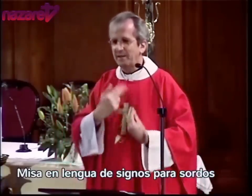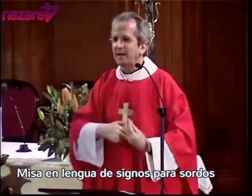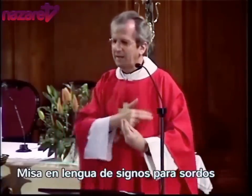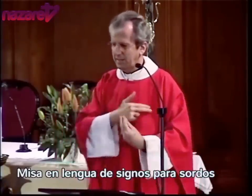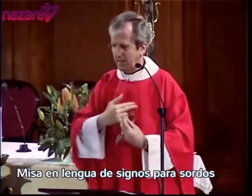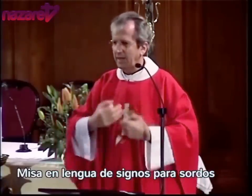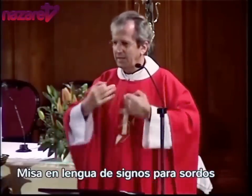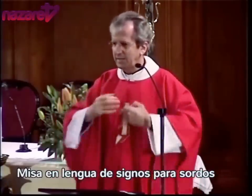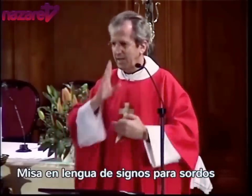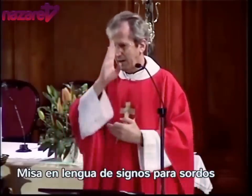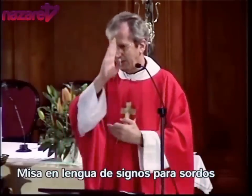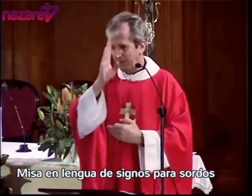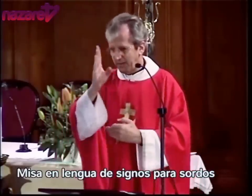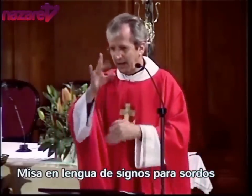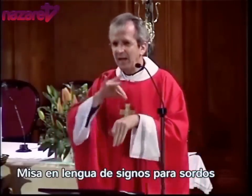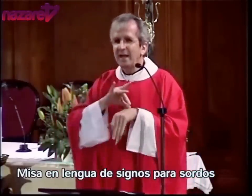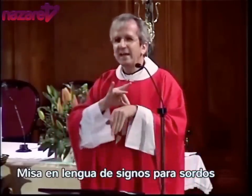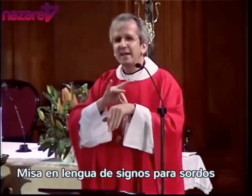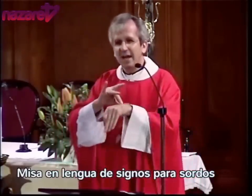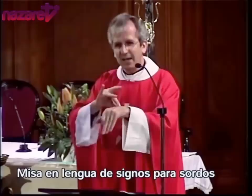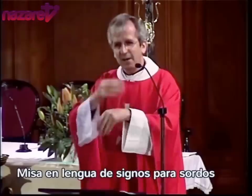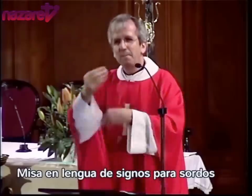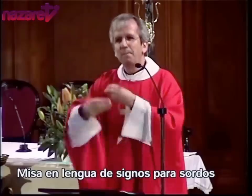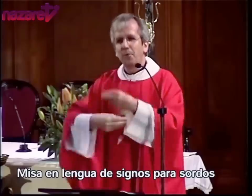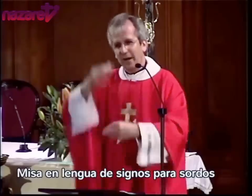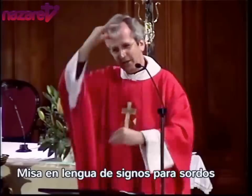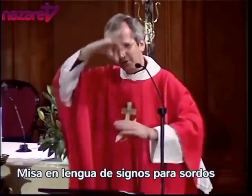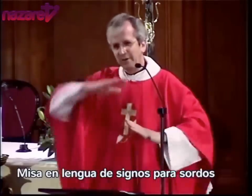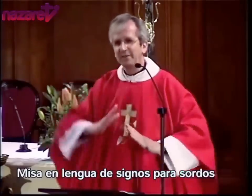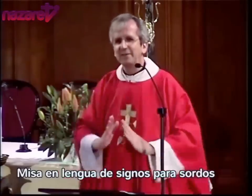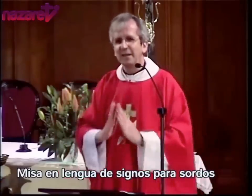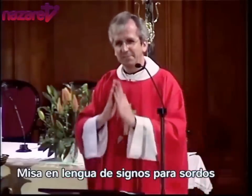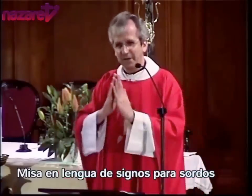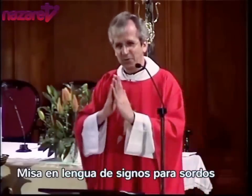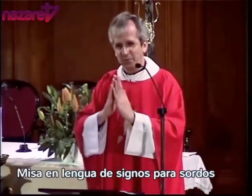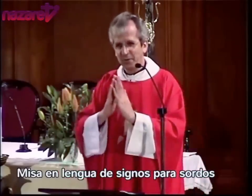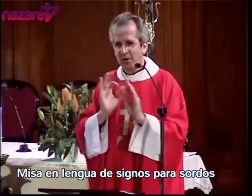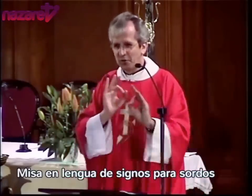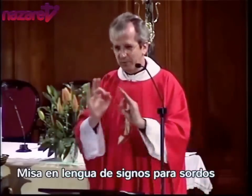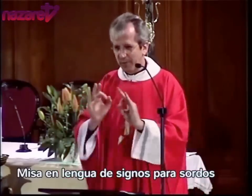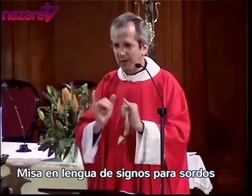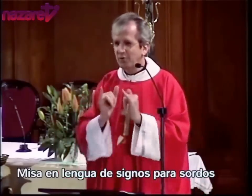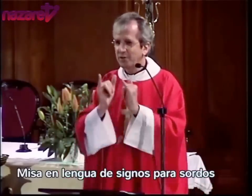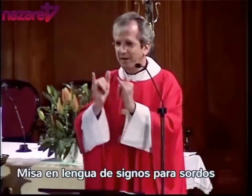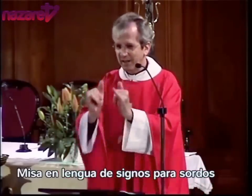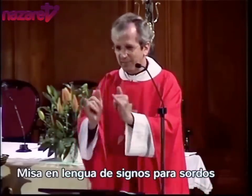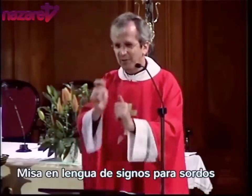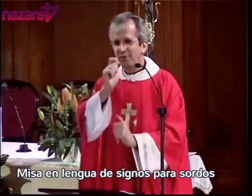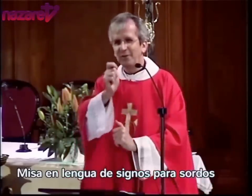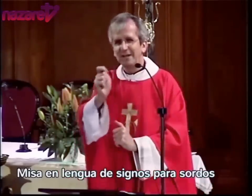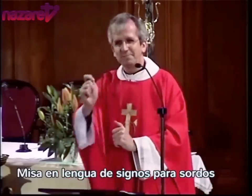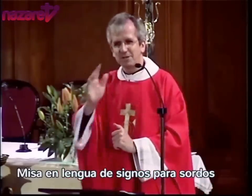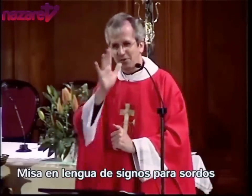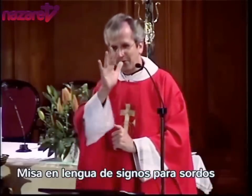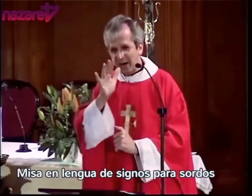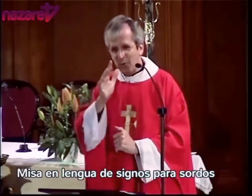nuestra vida cristiana sea realmente fiel, guiada por la acción del Espíritu. Nos preparamos recibiendo